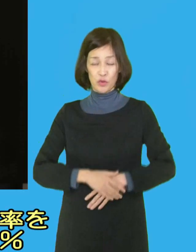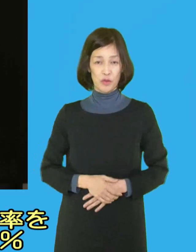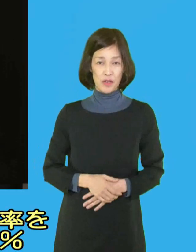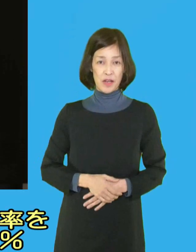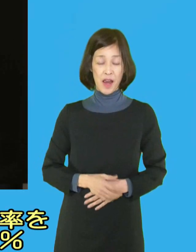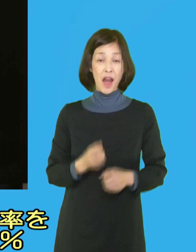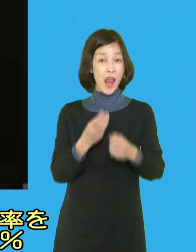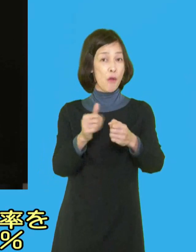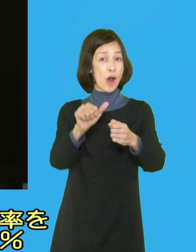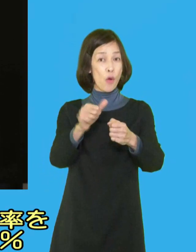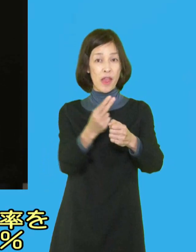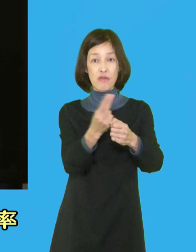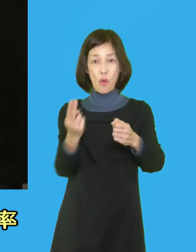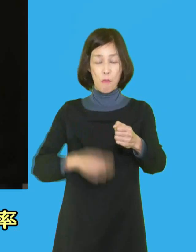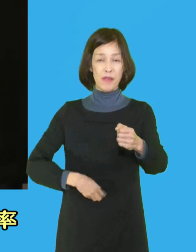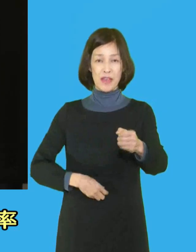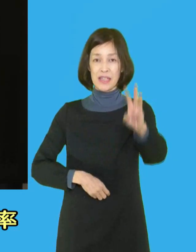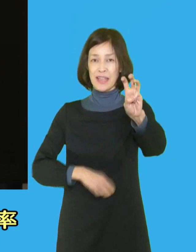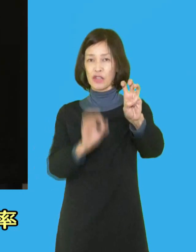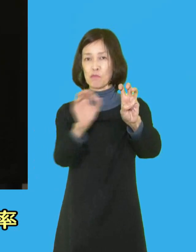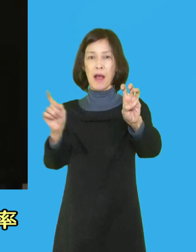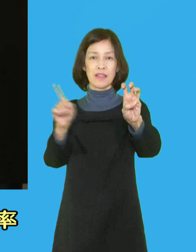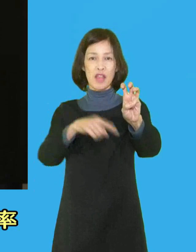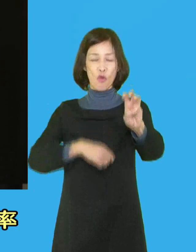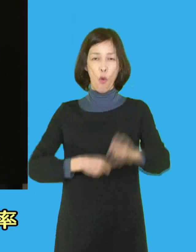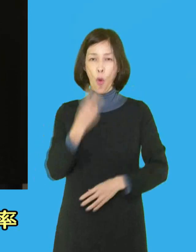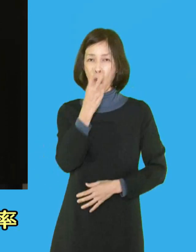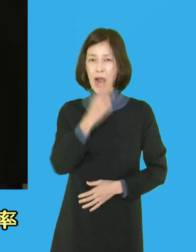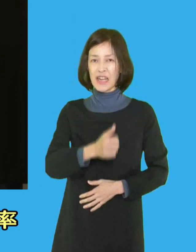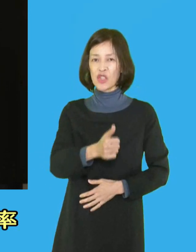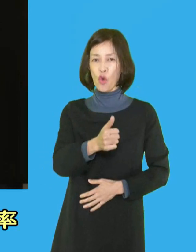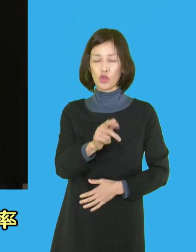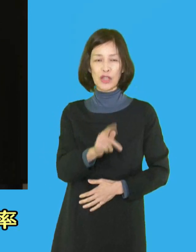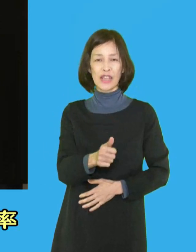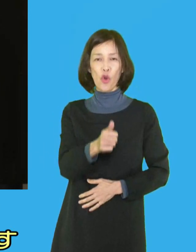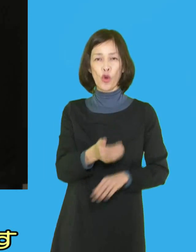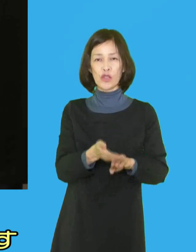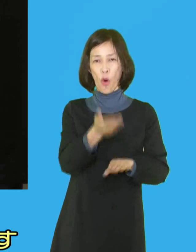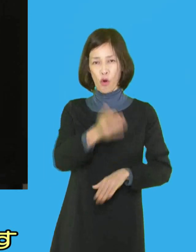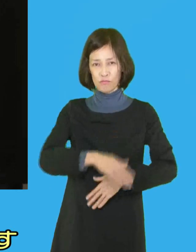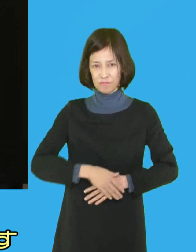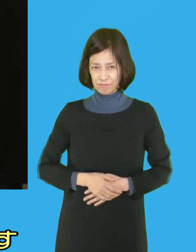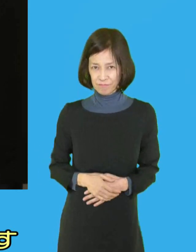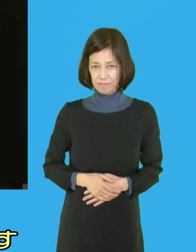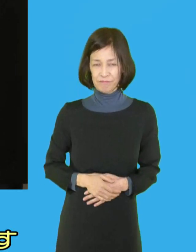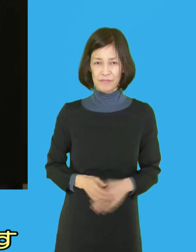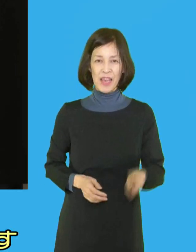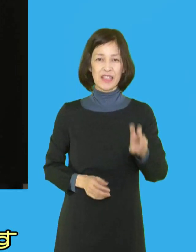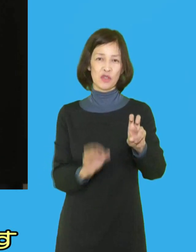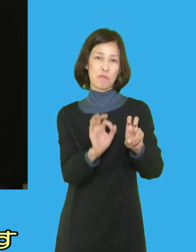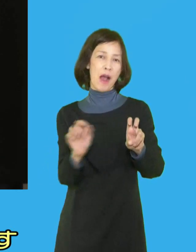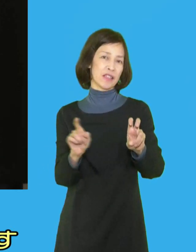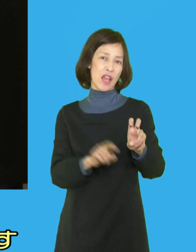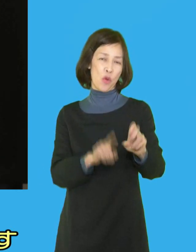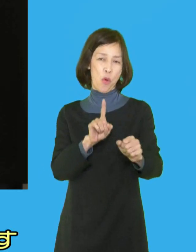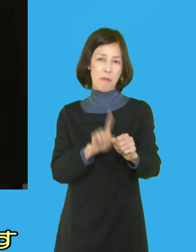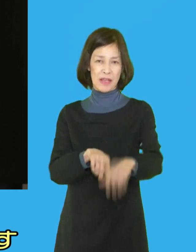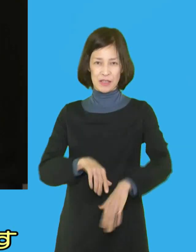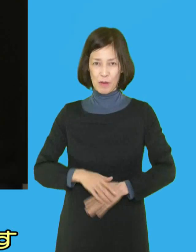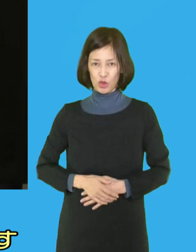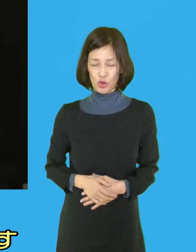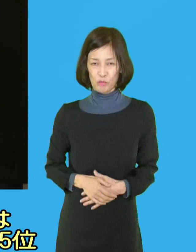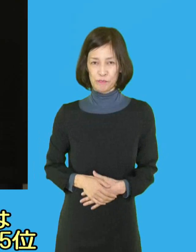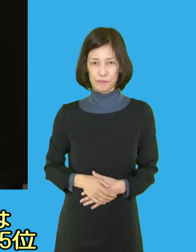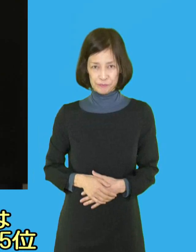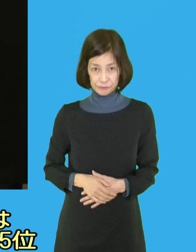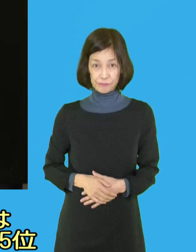和5年度までに 30%、 そして管理職の比率、課長級以上、これを 20% とするということにしております